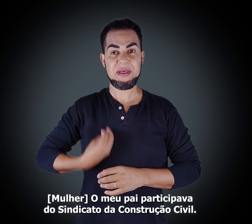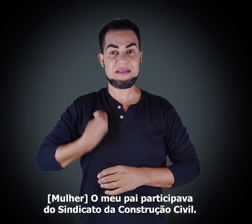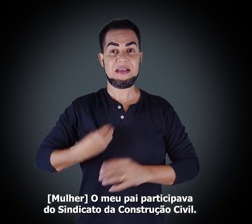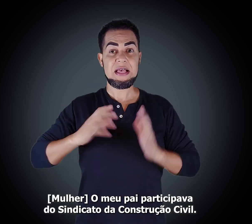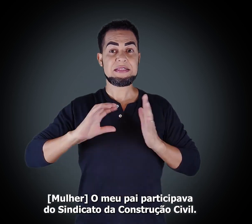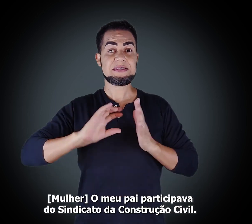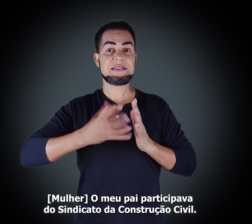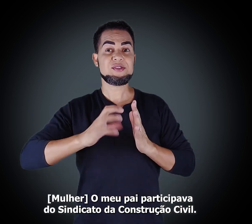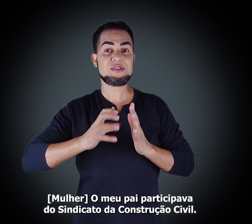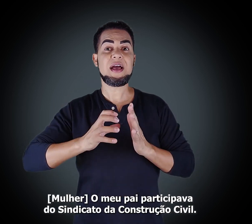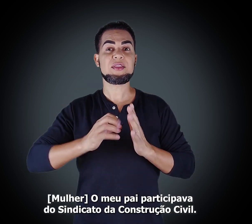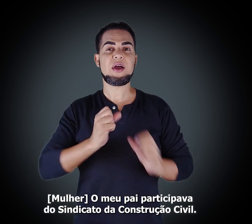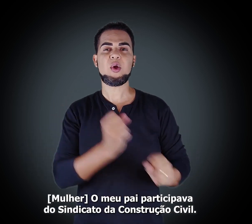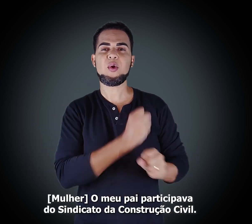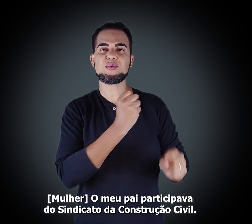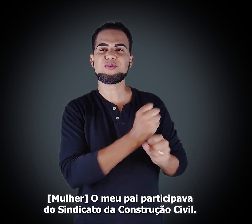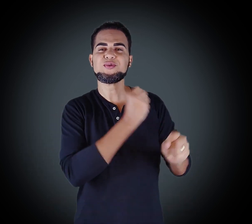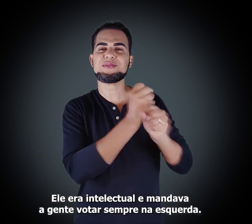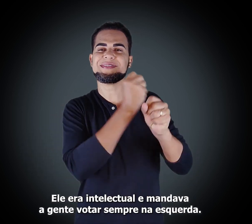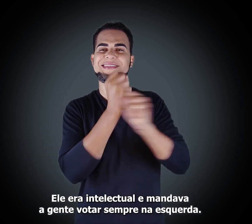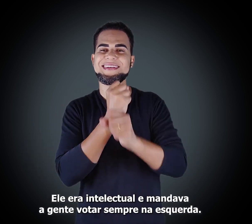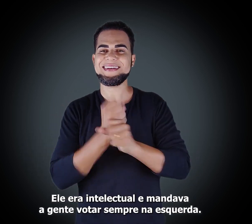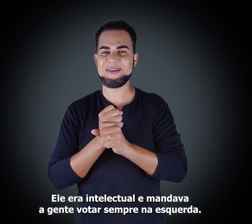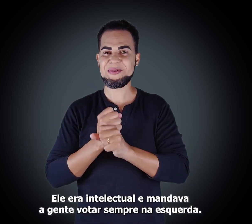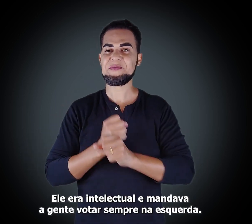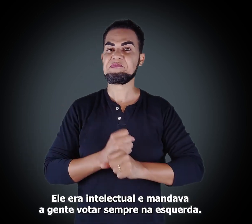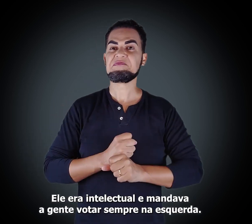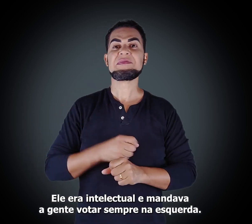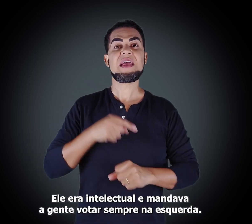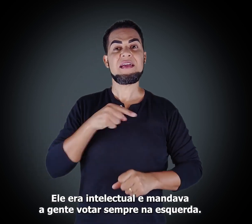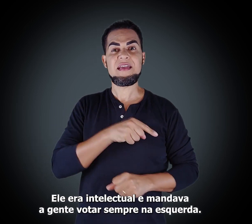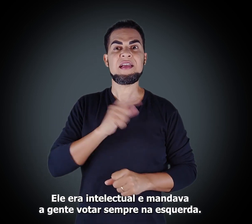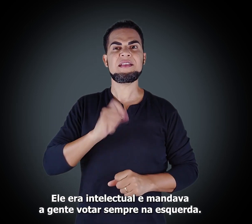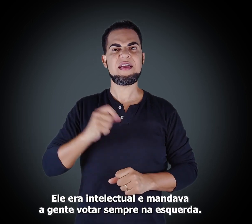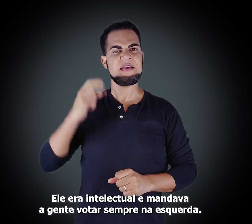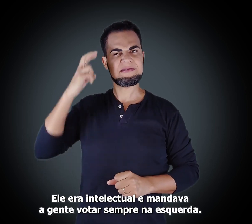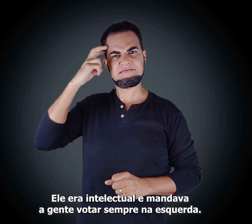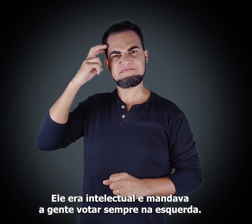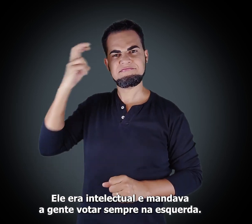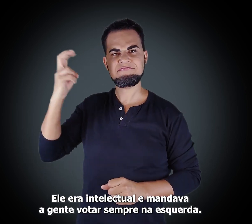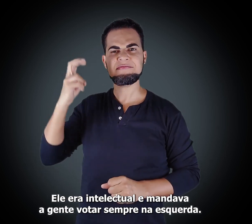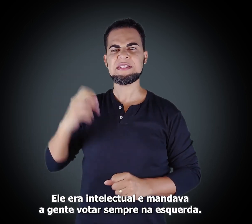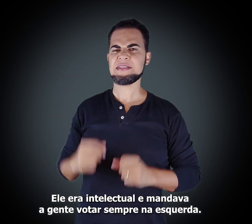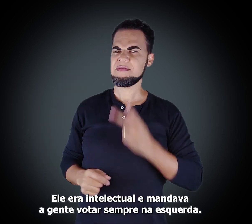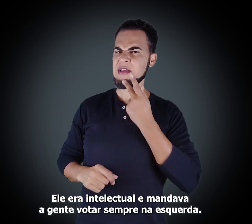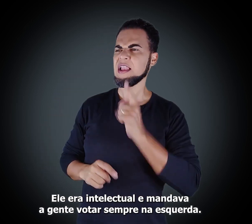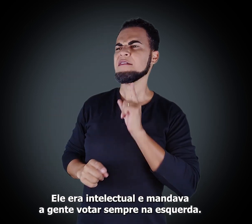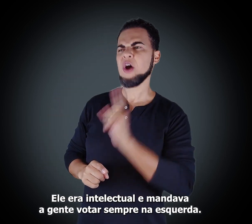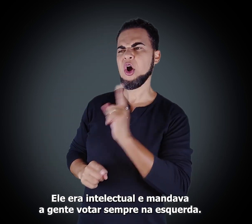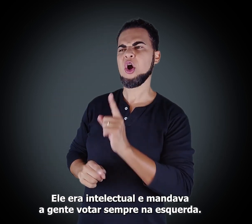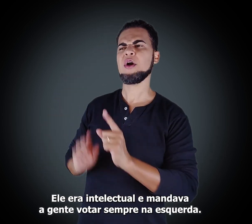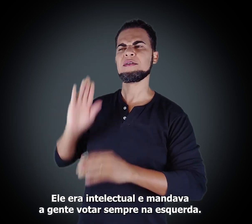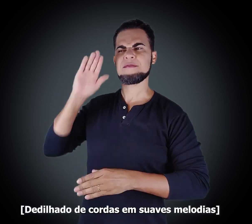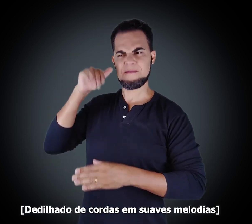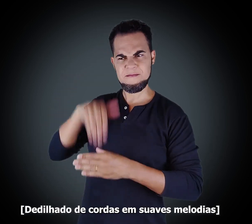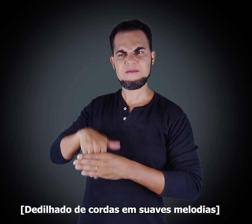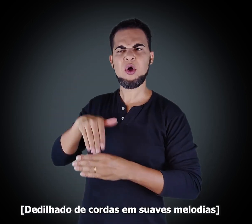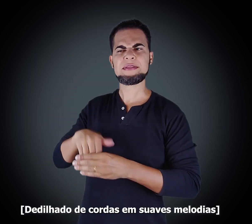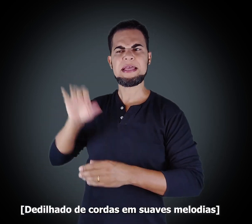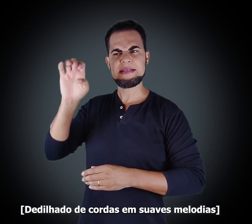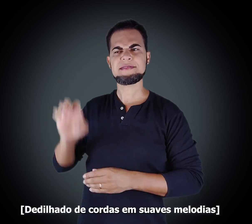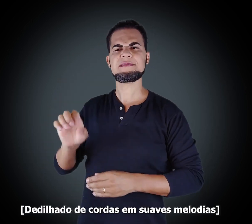sindicato da construção civil. Ele era intelectual e mandava a gente votar sempre na esquerda.